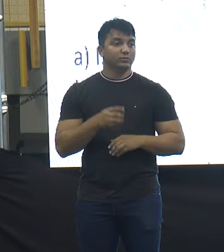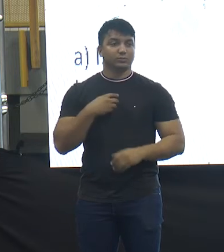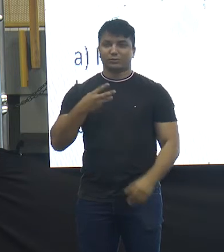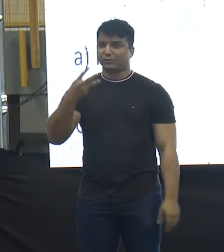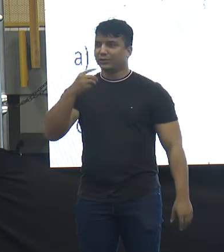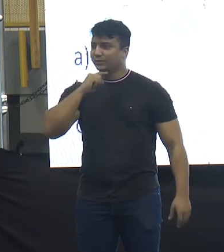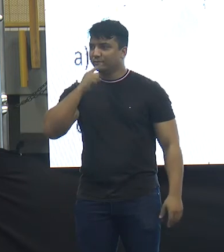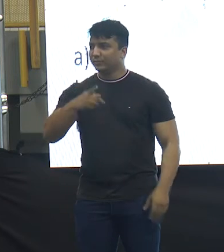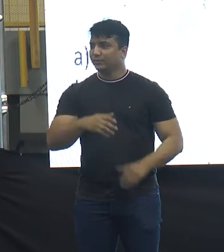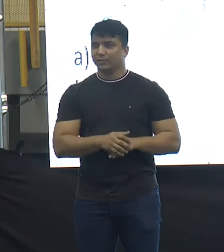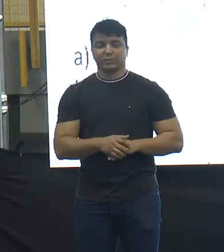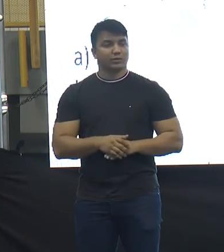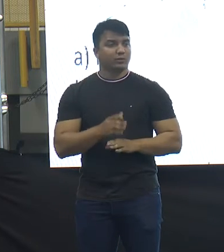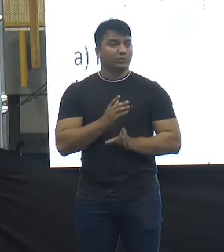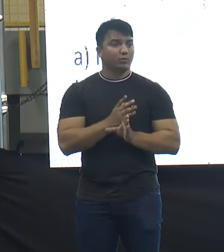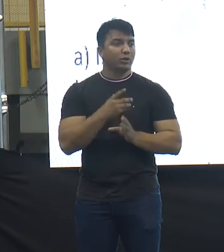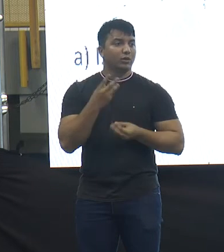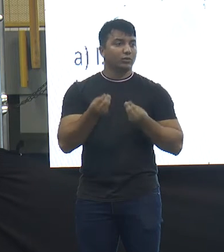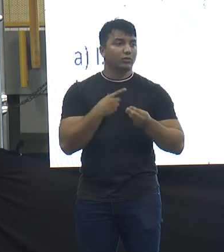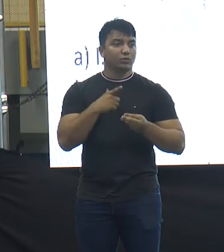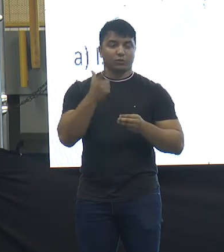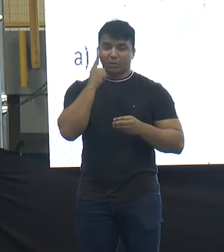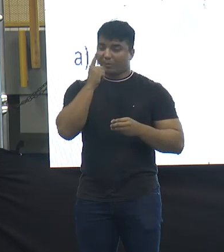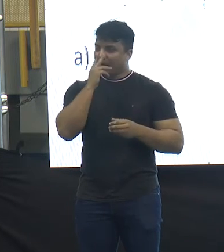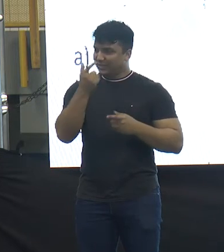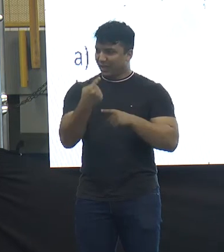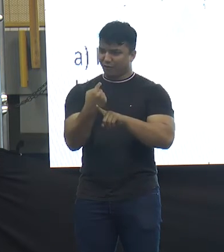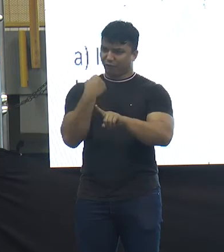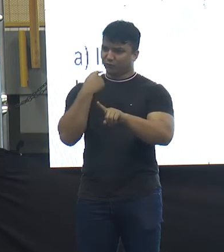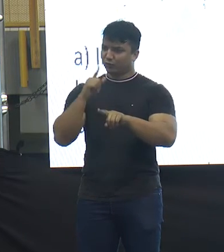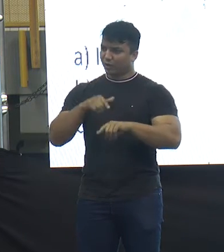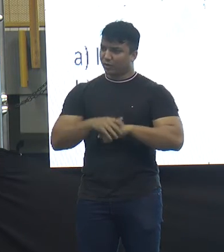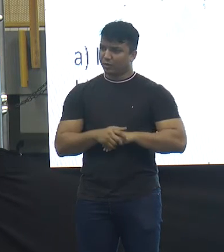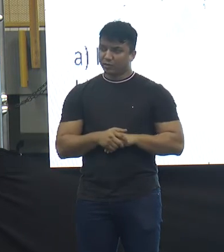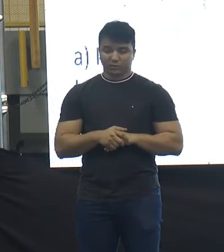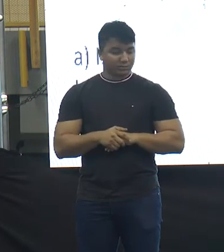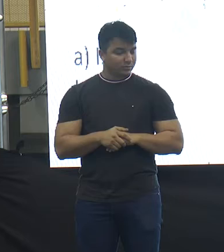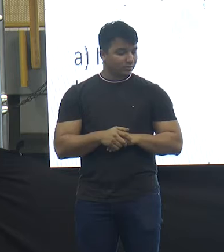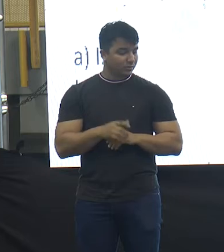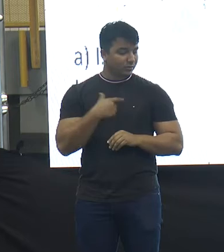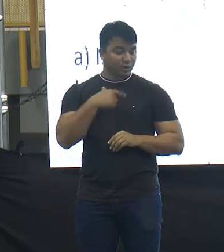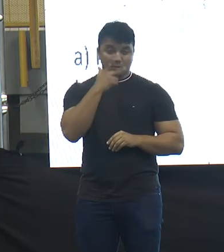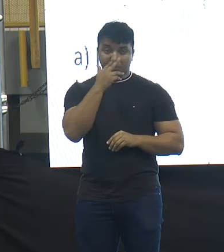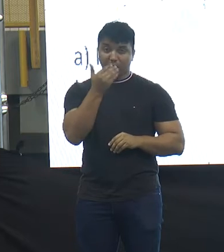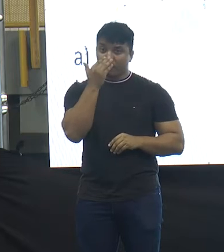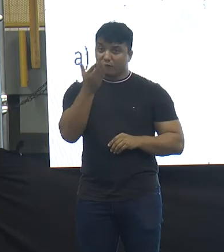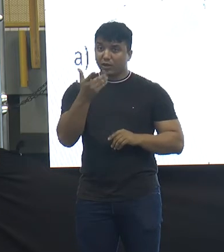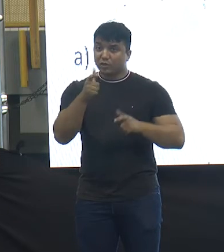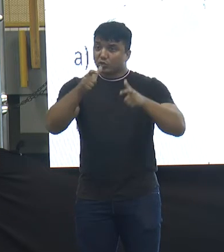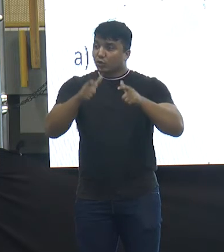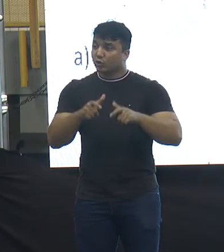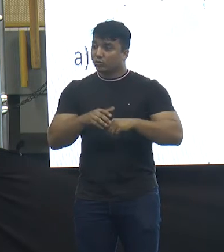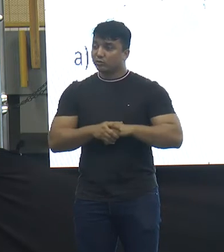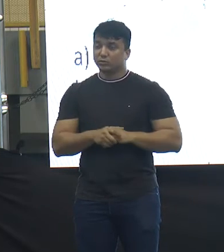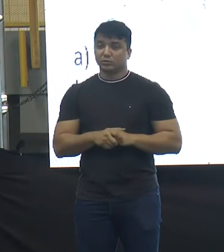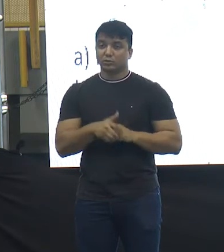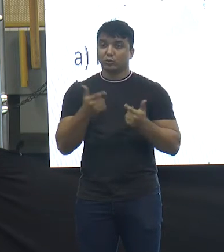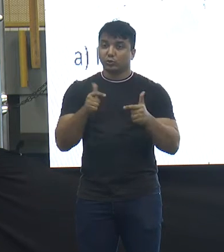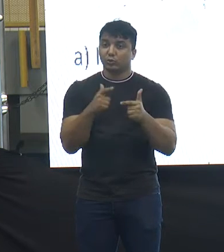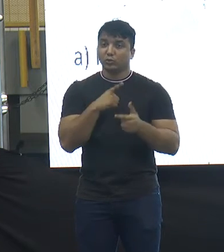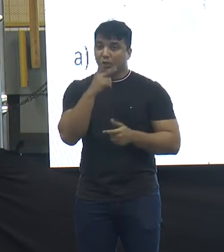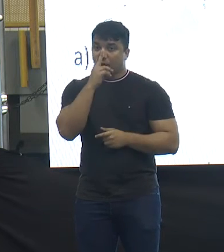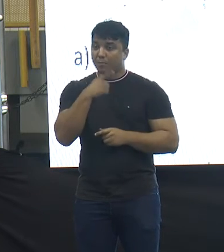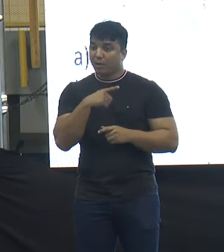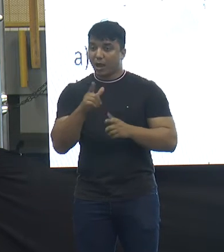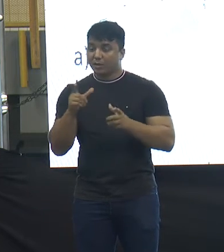não. A frente da casa vai estar nos fundos. Professor, mas não tem identificando onde é que é a frente. Não tem nem um jardim, nem a